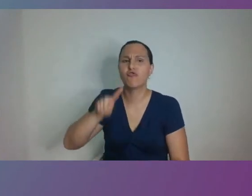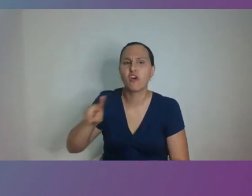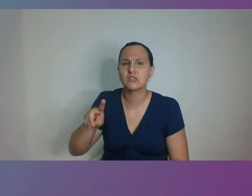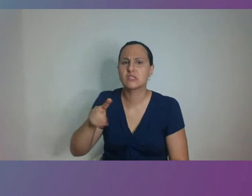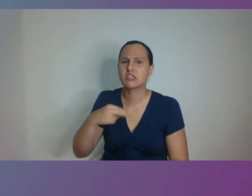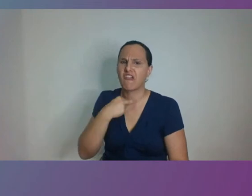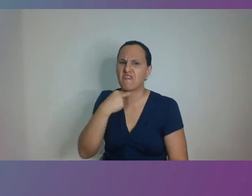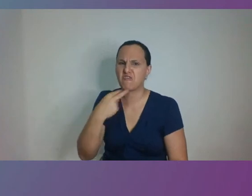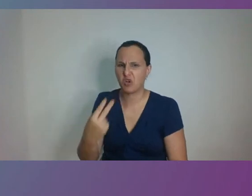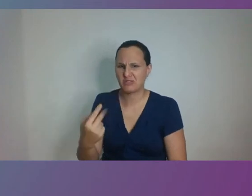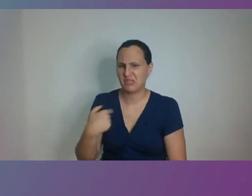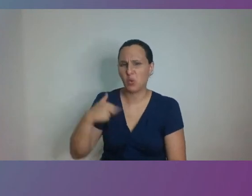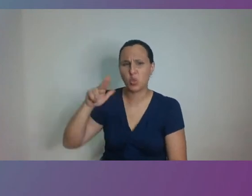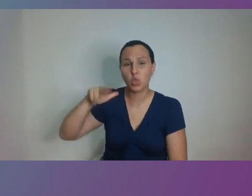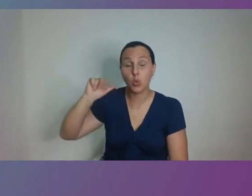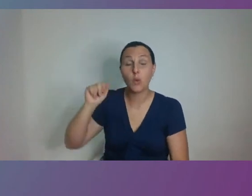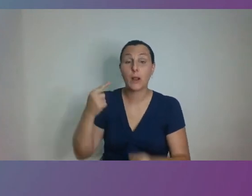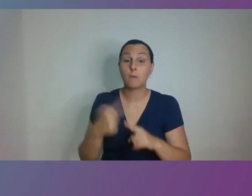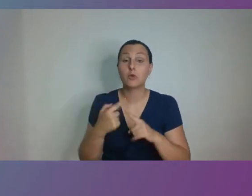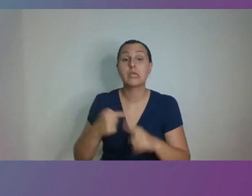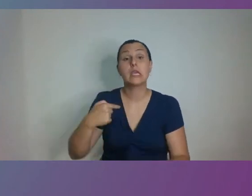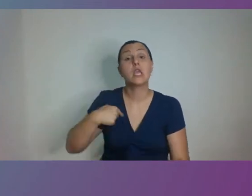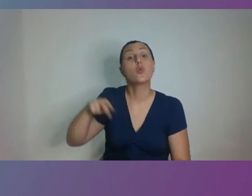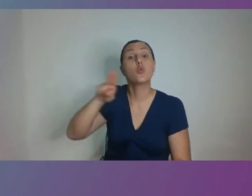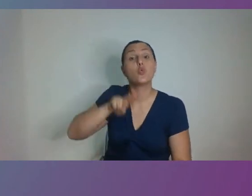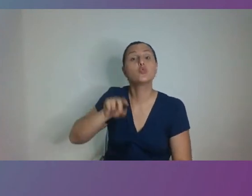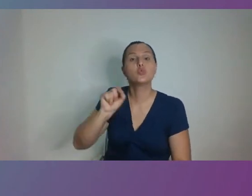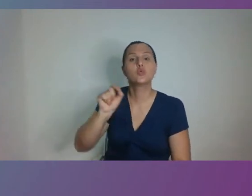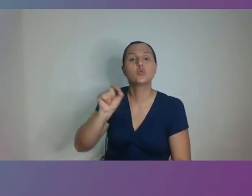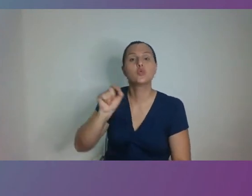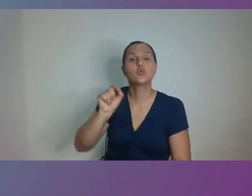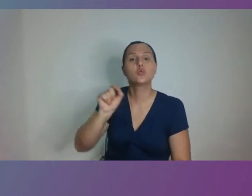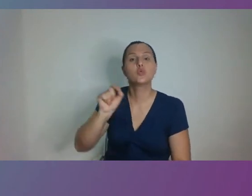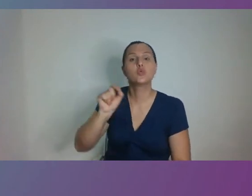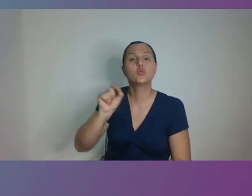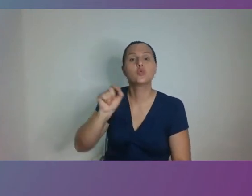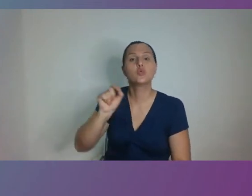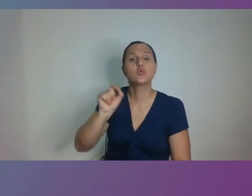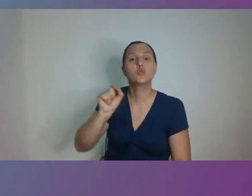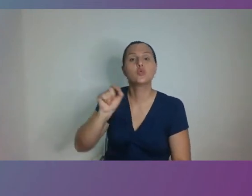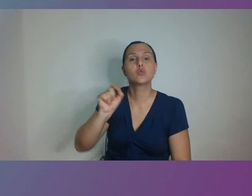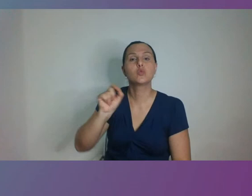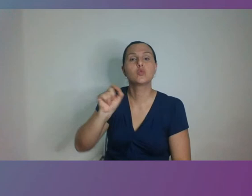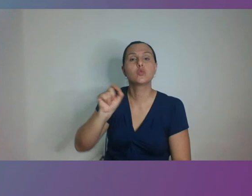interpretar, fale, a fazer voz, é uma